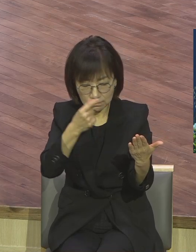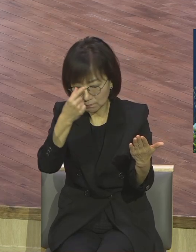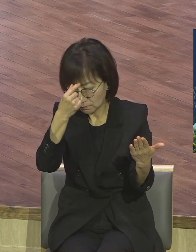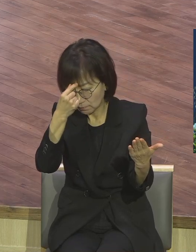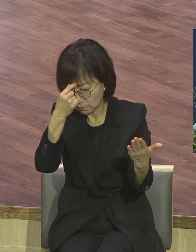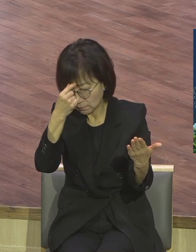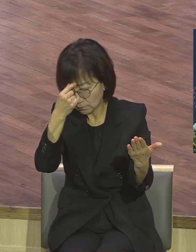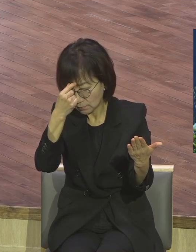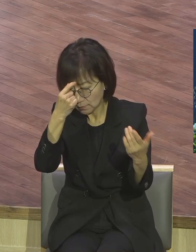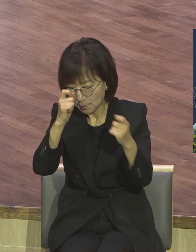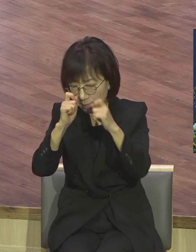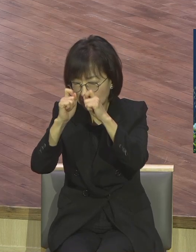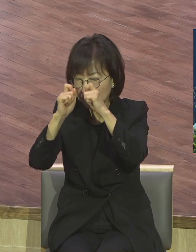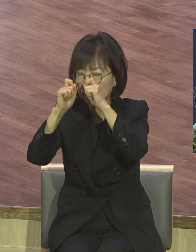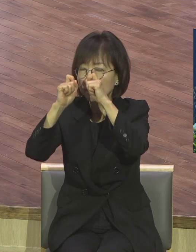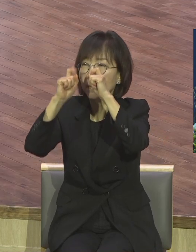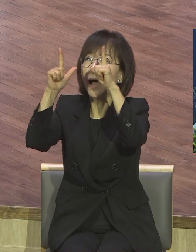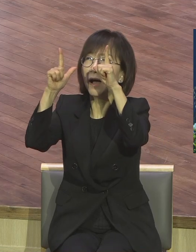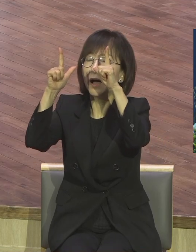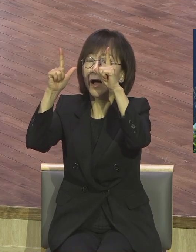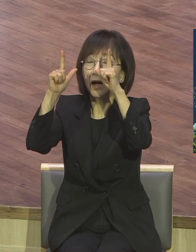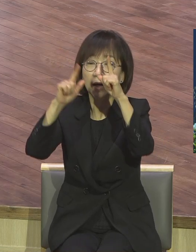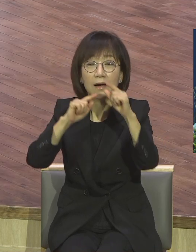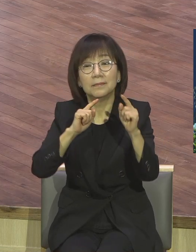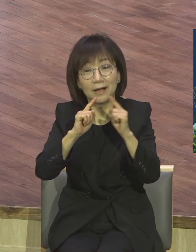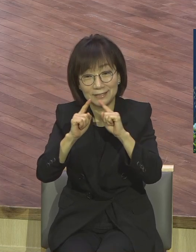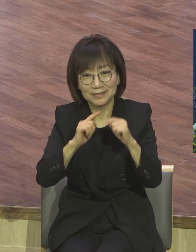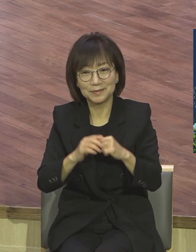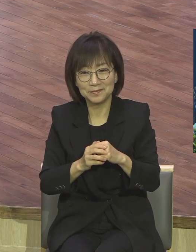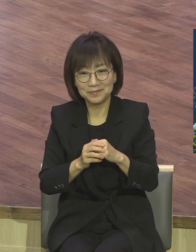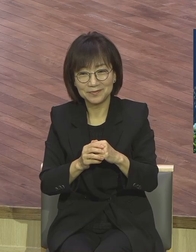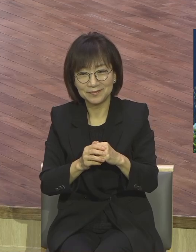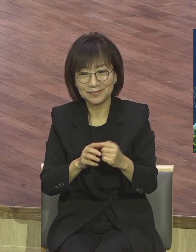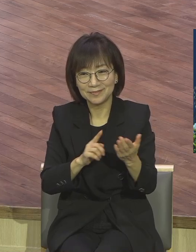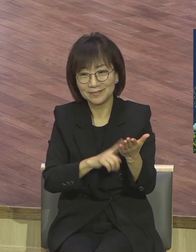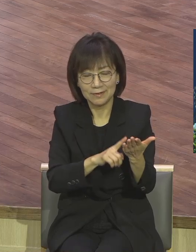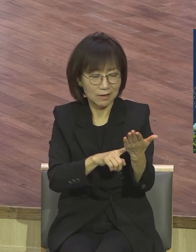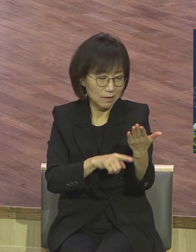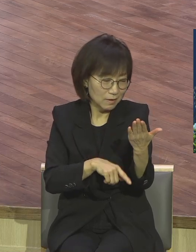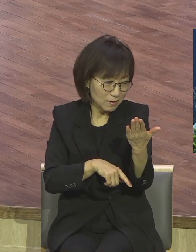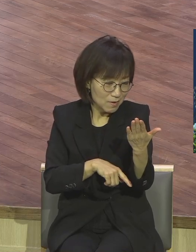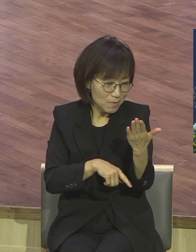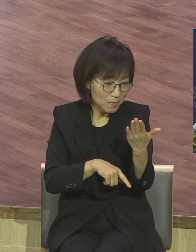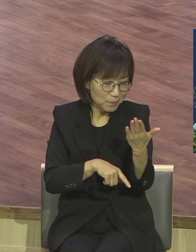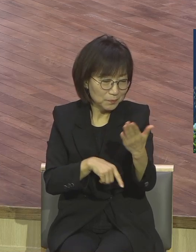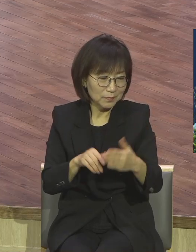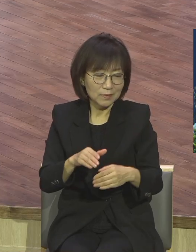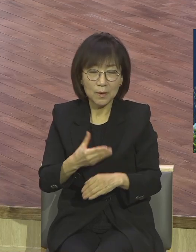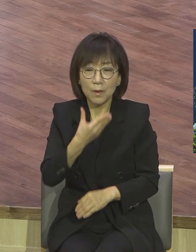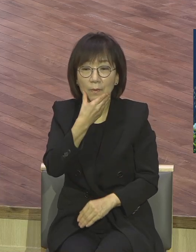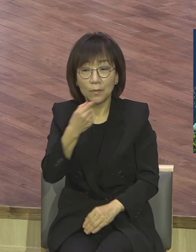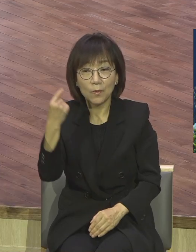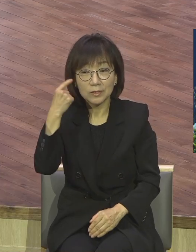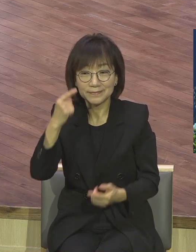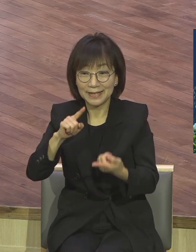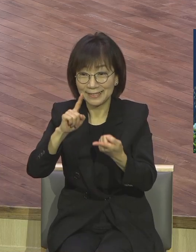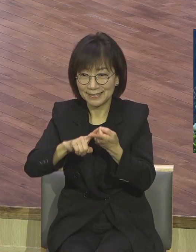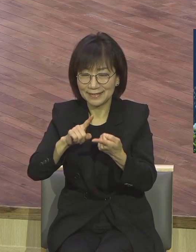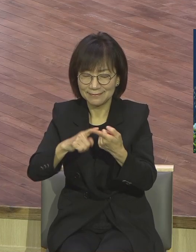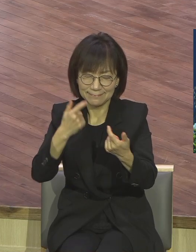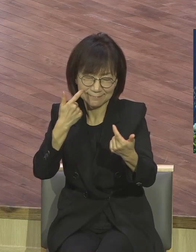깨달아지는 그러한 말씀이에요. 어쩌면 그렇게 복음을